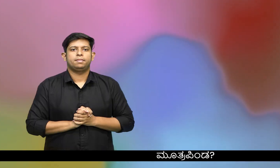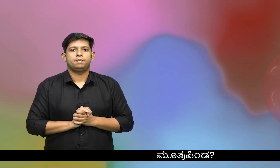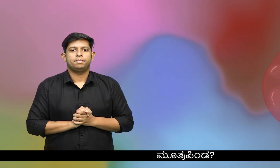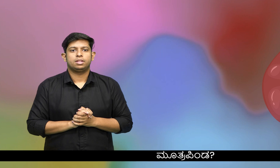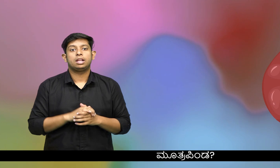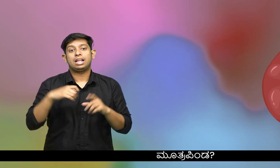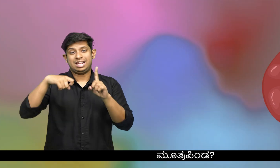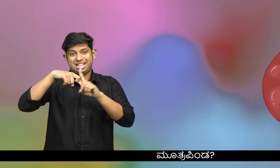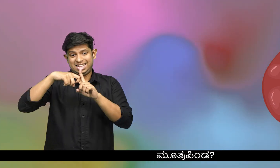ಮೂತ್ರಪಿಂಡ,